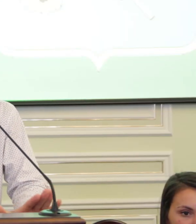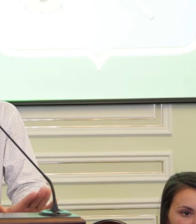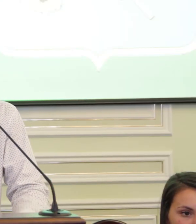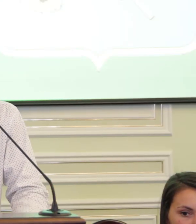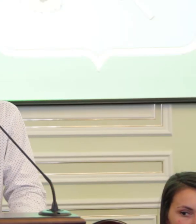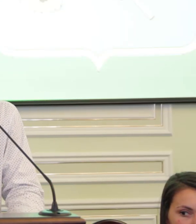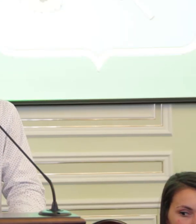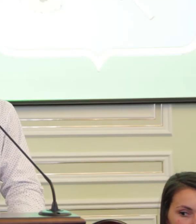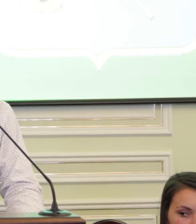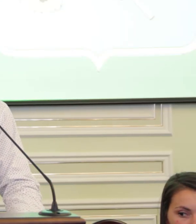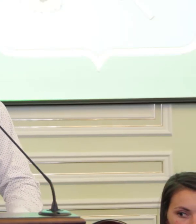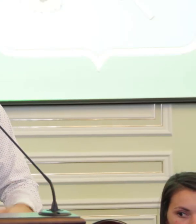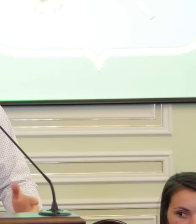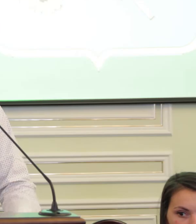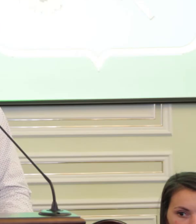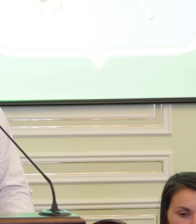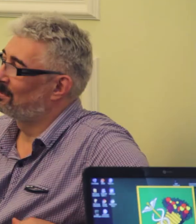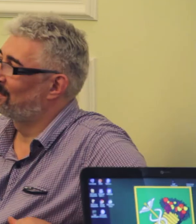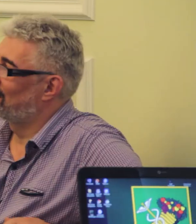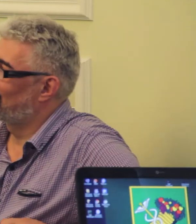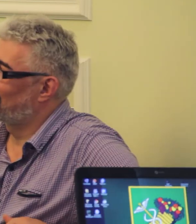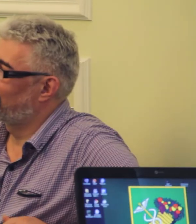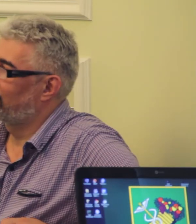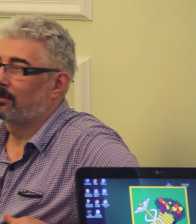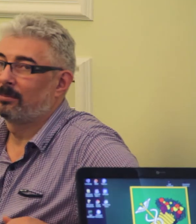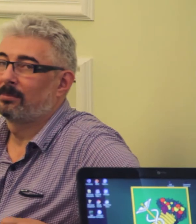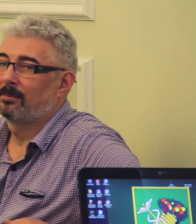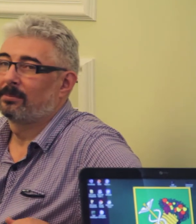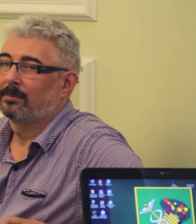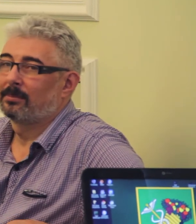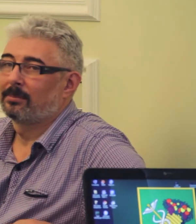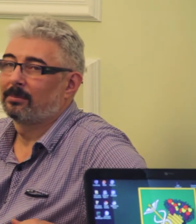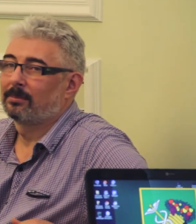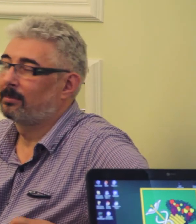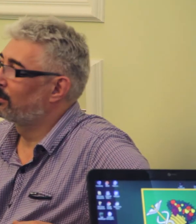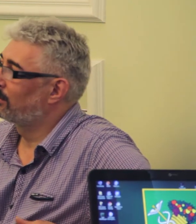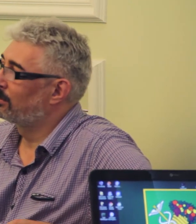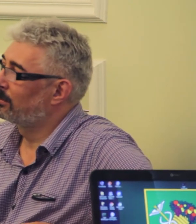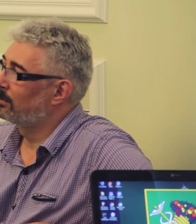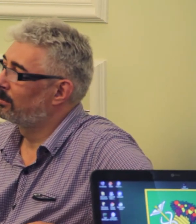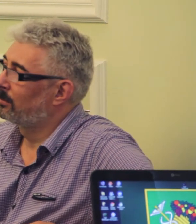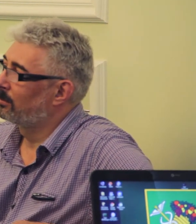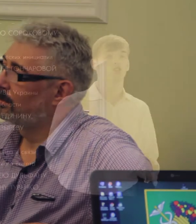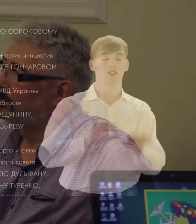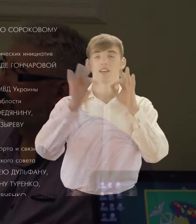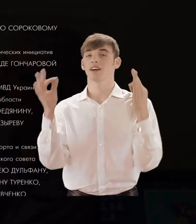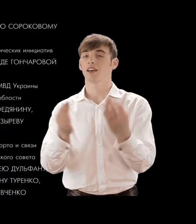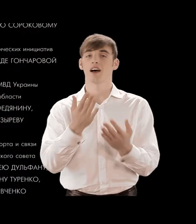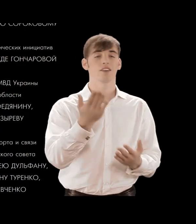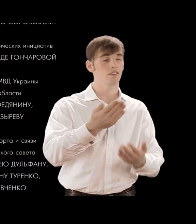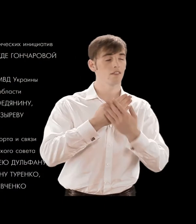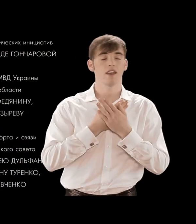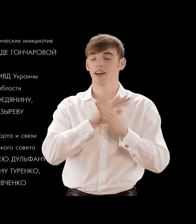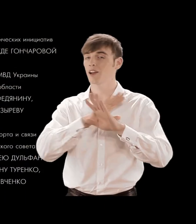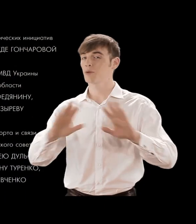запланирован, который был в сценарии. И я принес эту песню, и Александр Ростиславович, продюсер этого фильма, предложил такую идею, чтобы